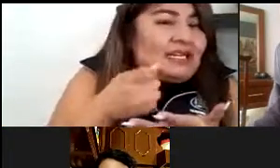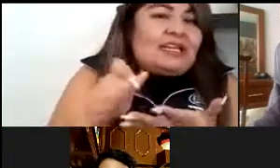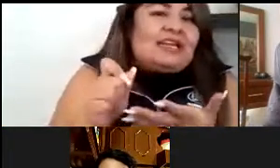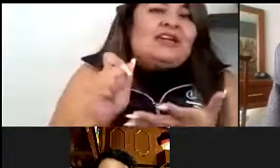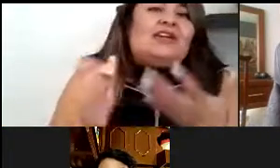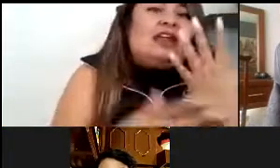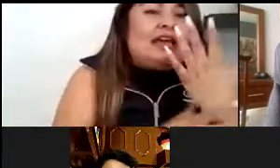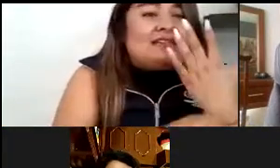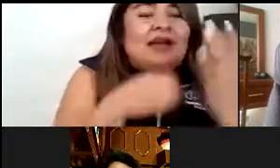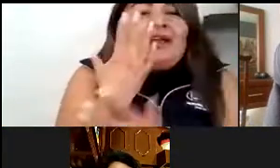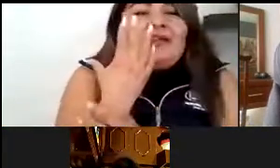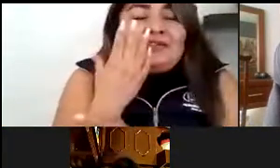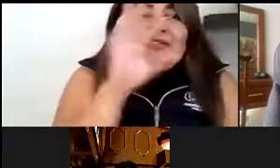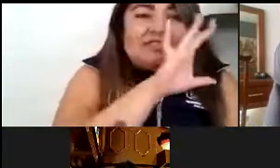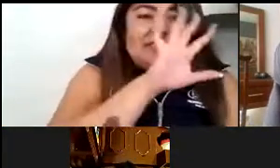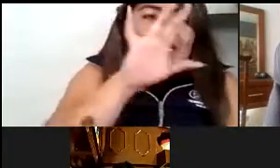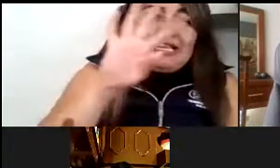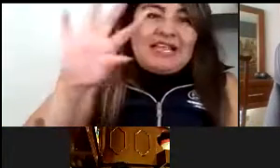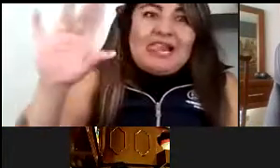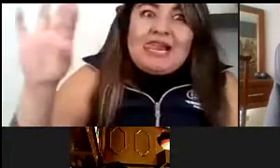escribir con las manos,